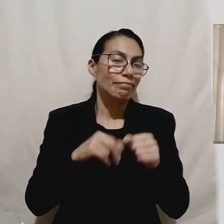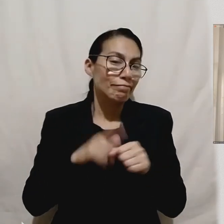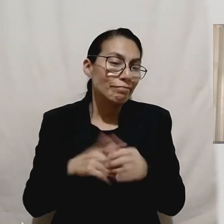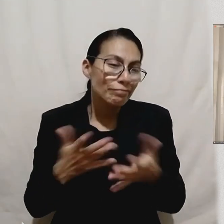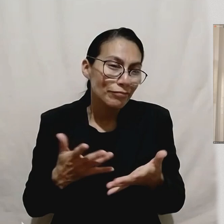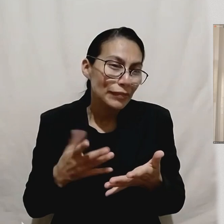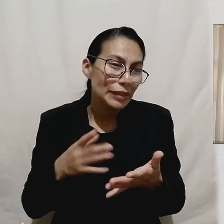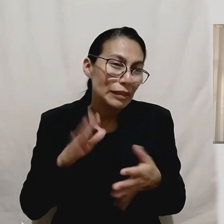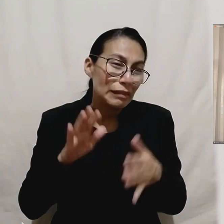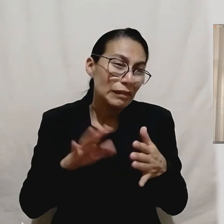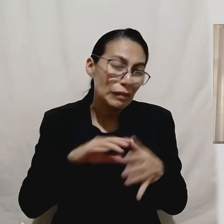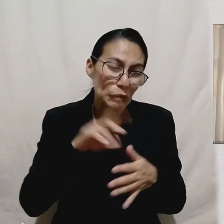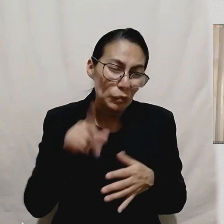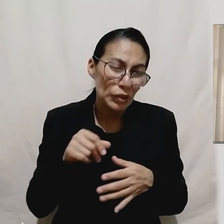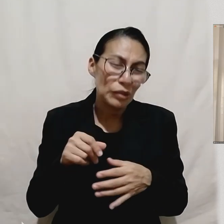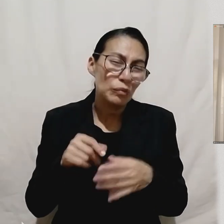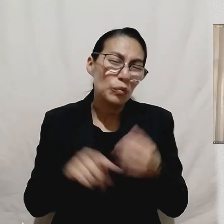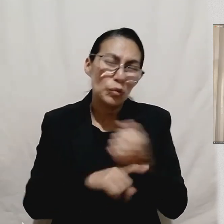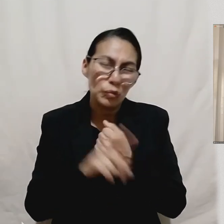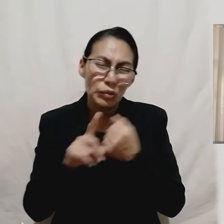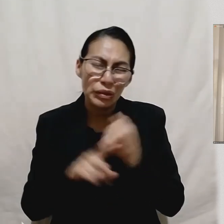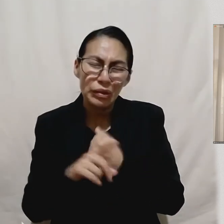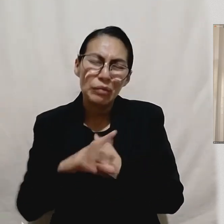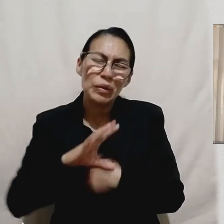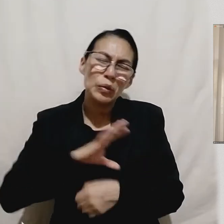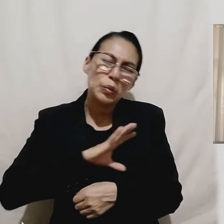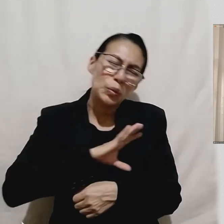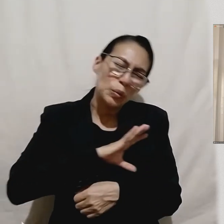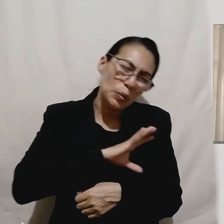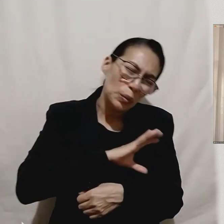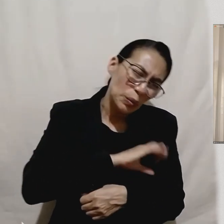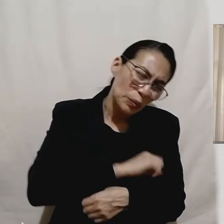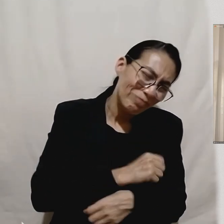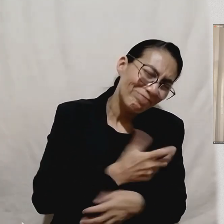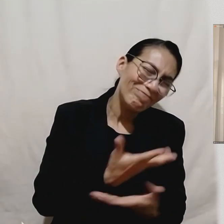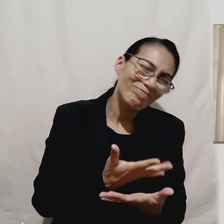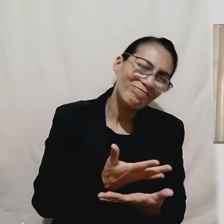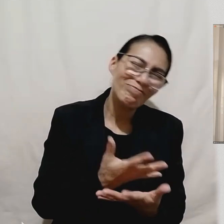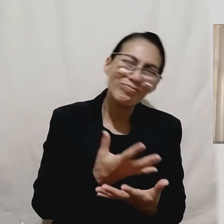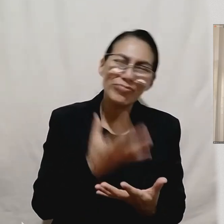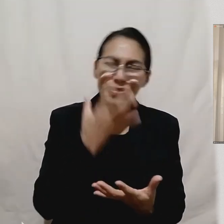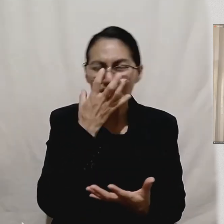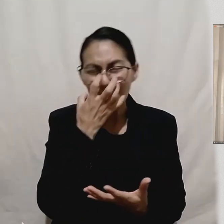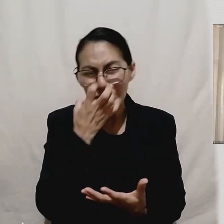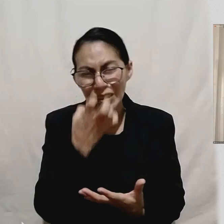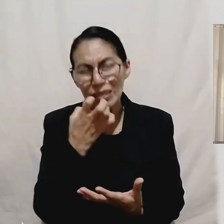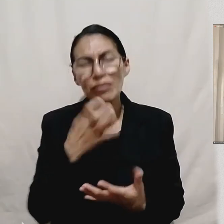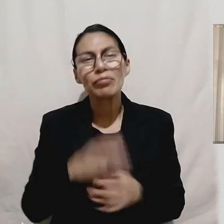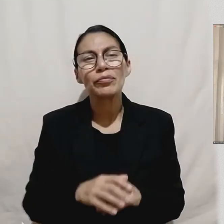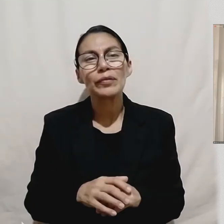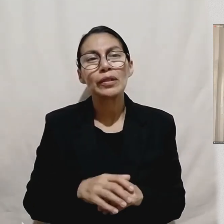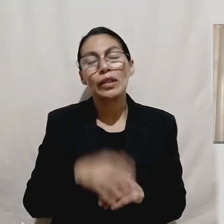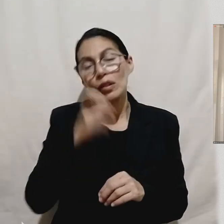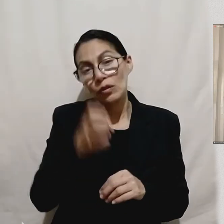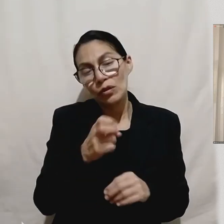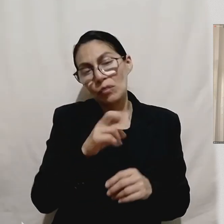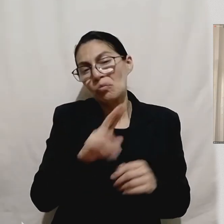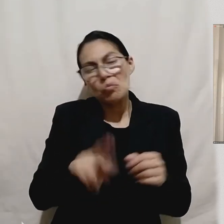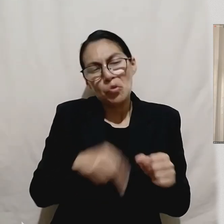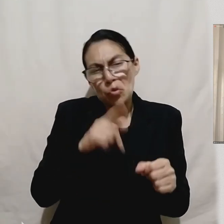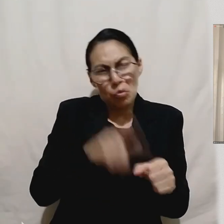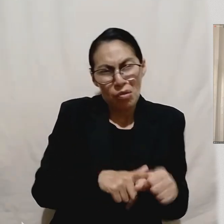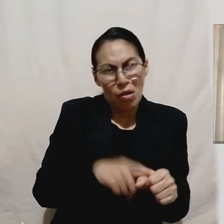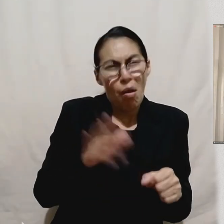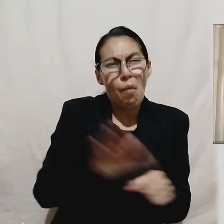naturalmente Viene un profundo dolor emocional espiritual y es natural porque